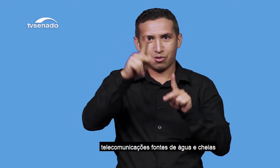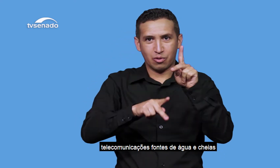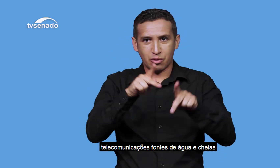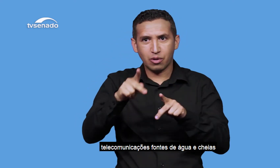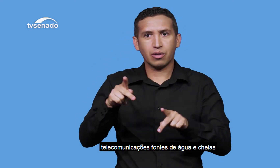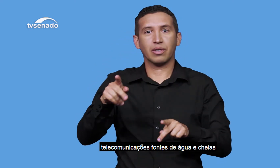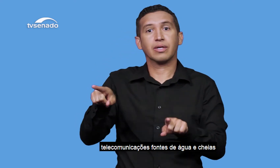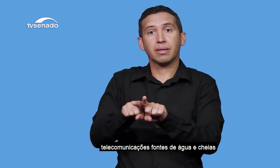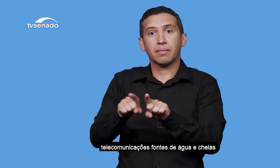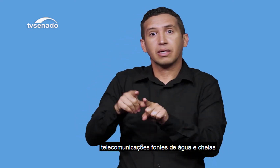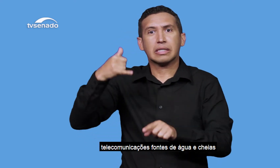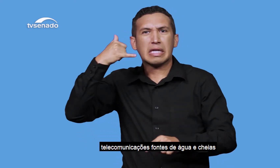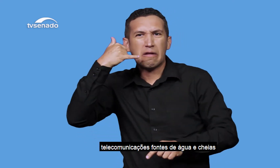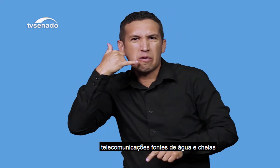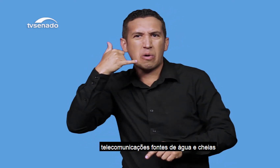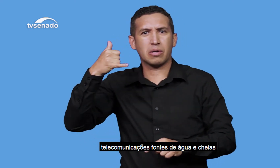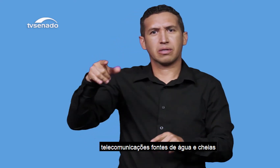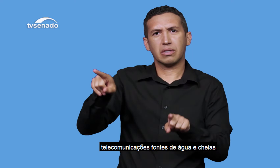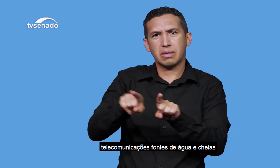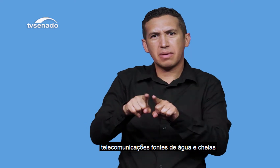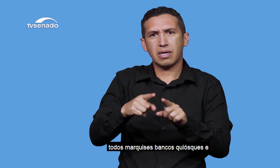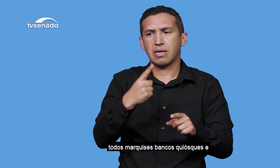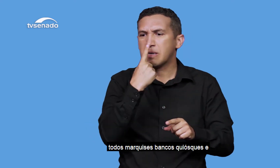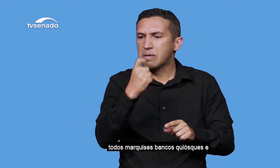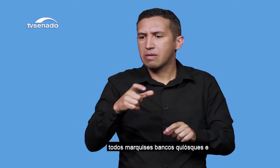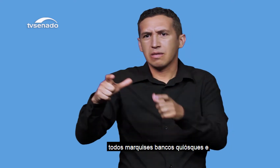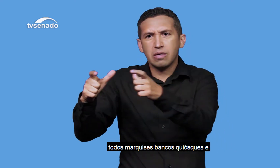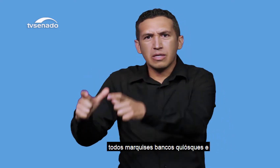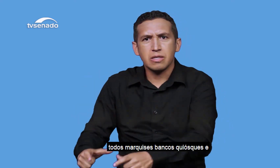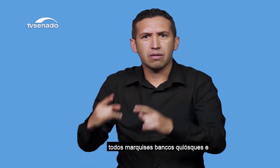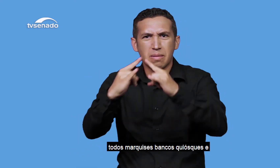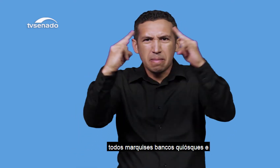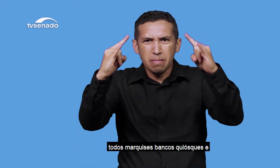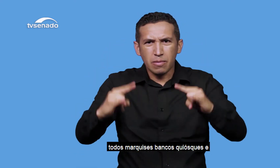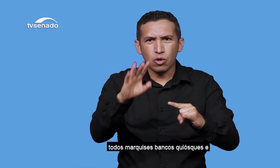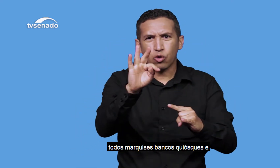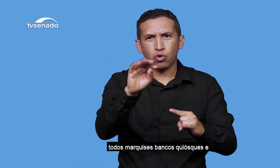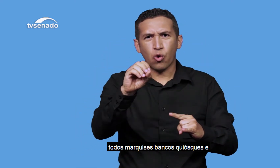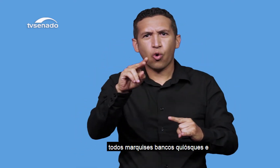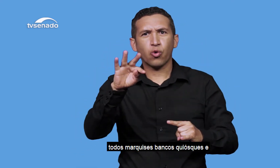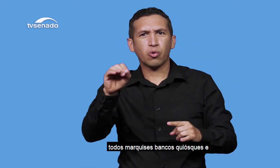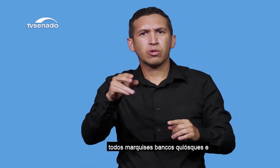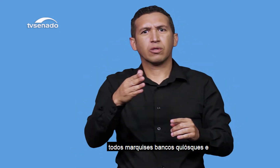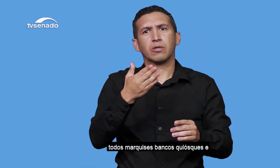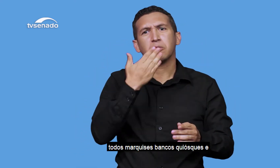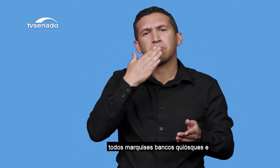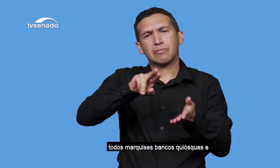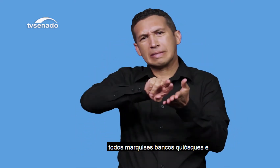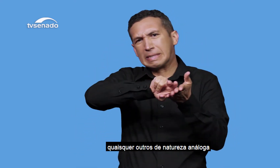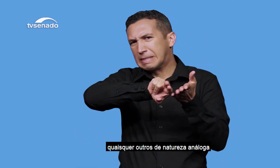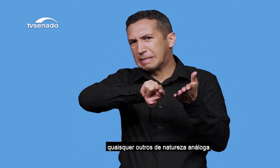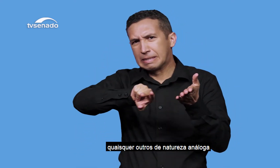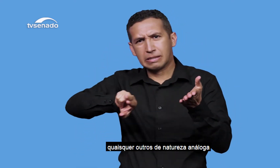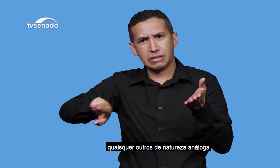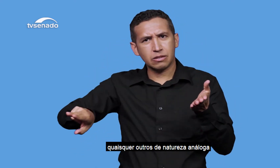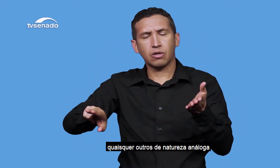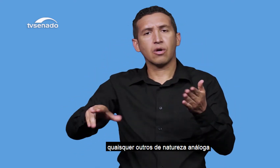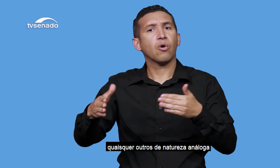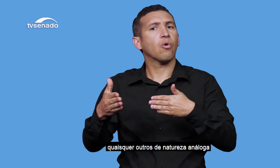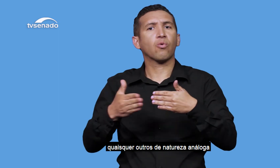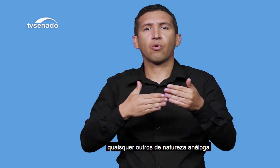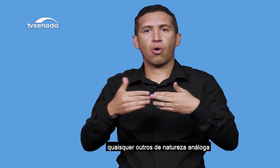telecomunicações fontes de água e cheias todos marquises bancos quiosques e quaisquer